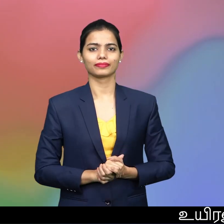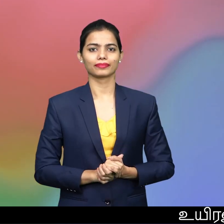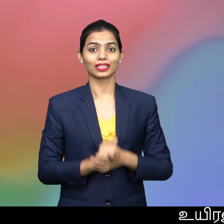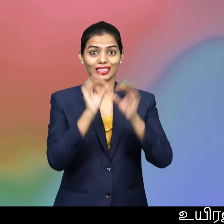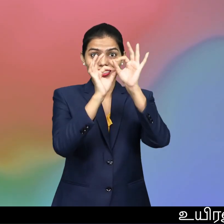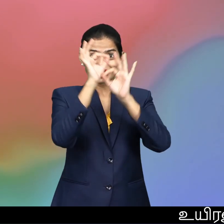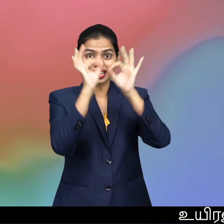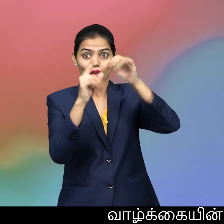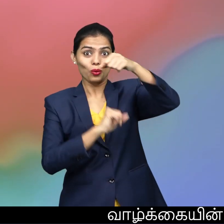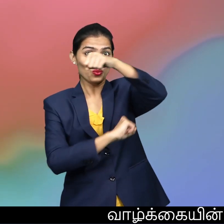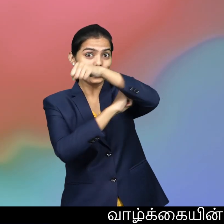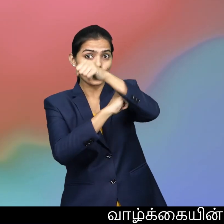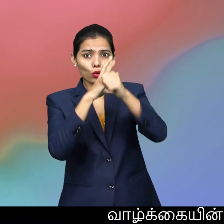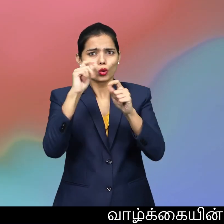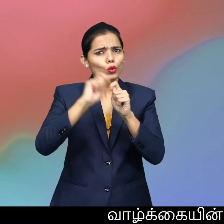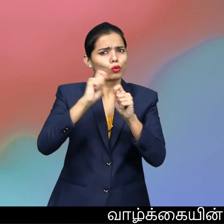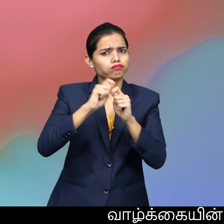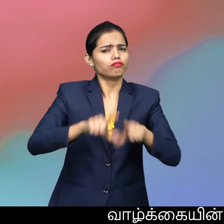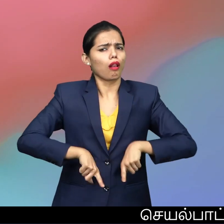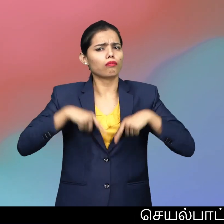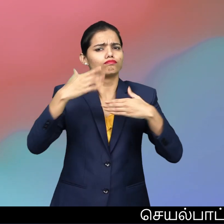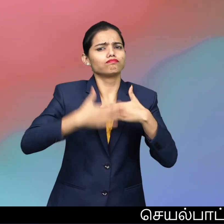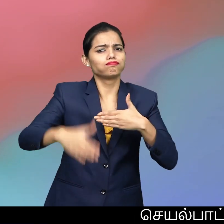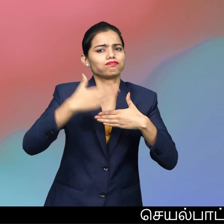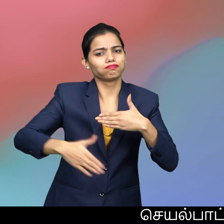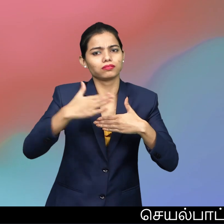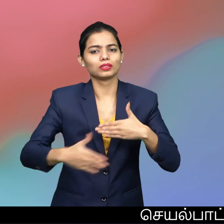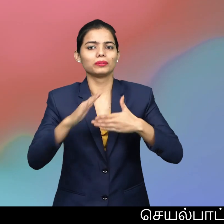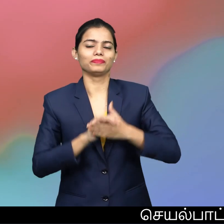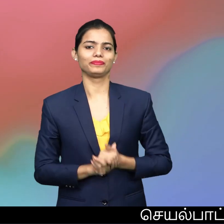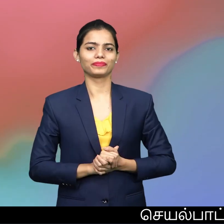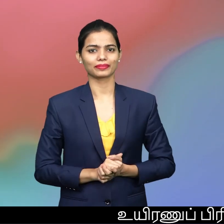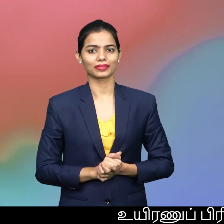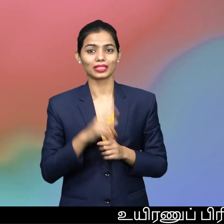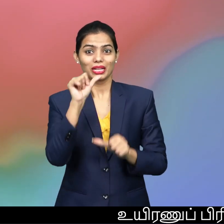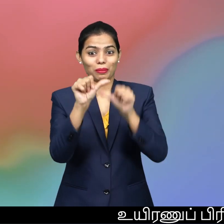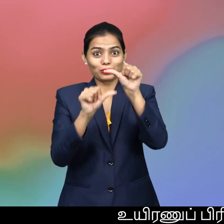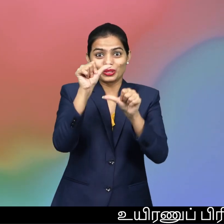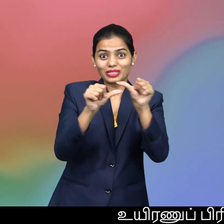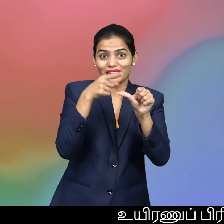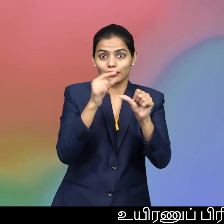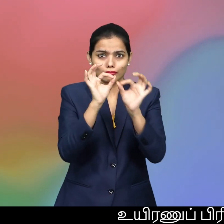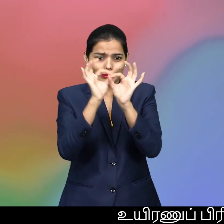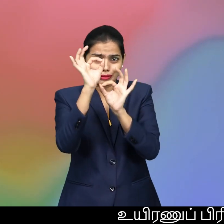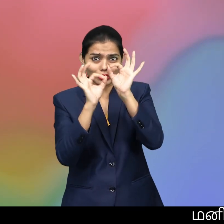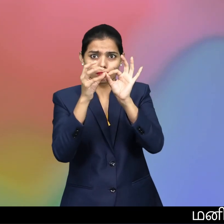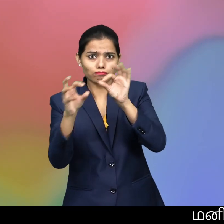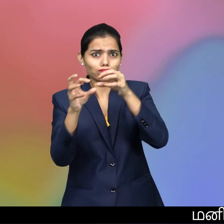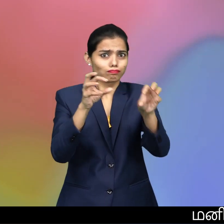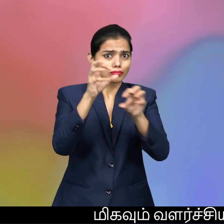உயிரணு என்பது வாழ்க்கையின் கட்டமைப்பு மற்றும் செயல்பாட்டு அலகு ஆகும். உயிரணு பிரிவின் செயல்முறை மனிதர்களில்